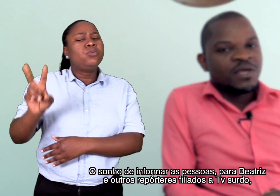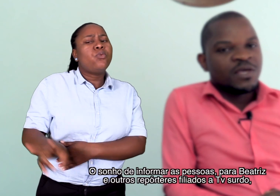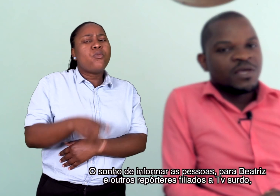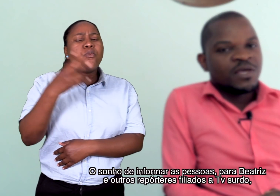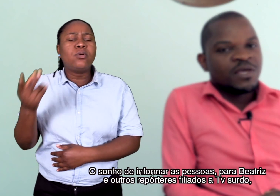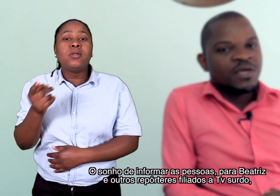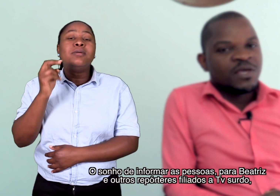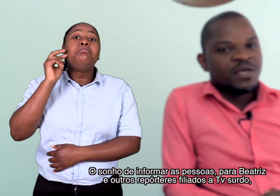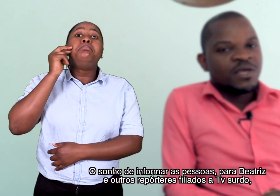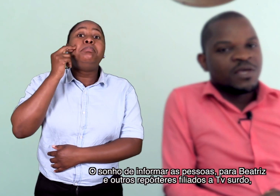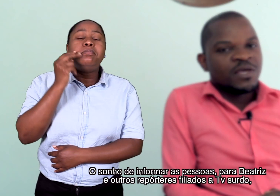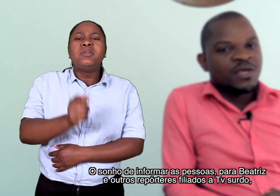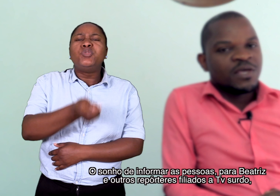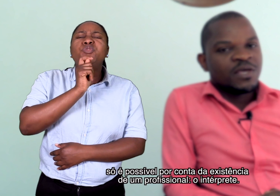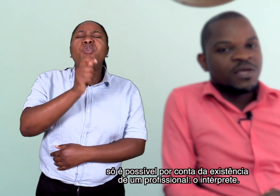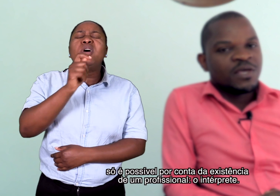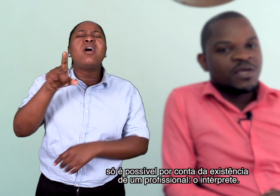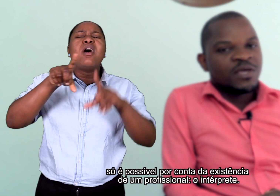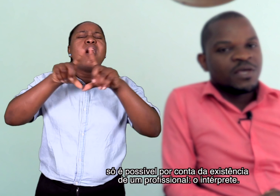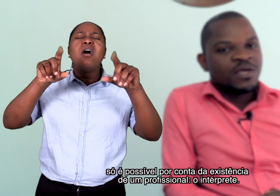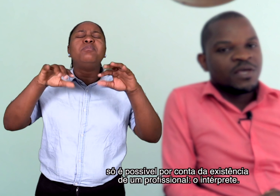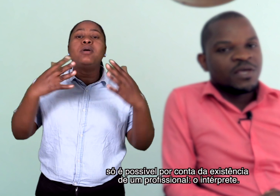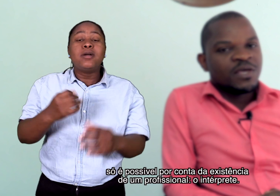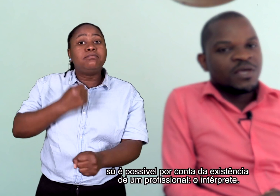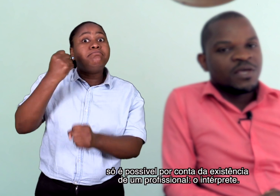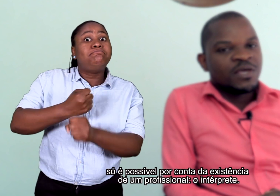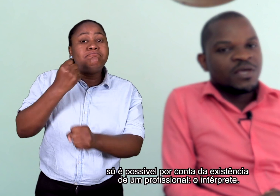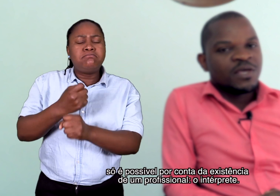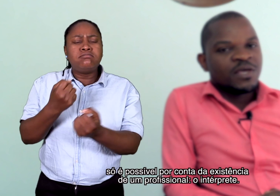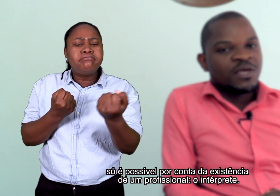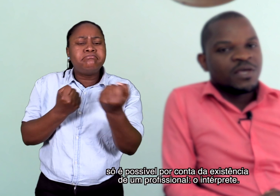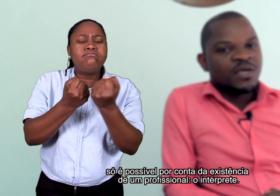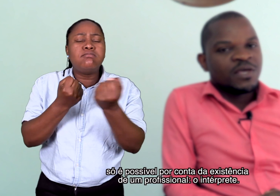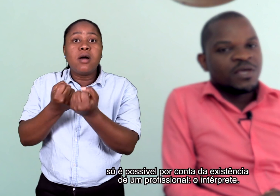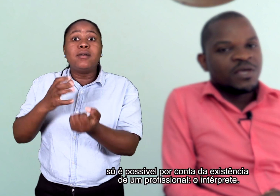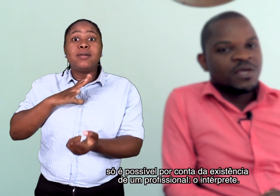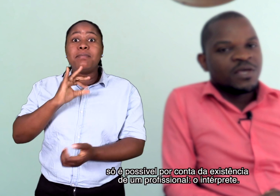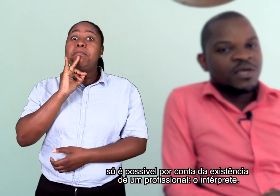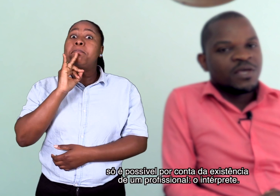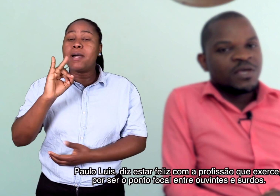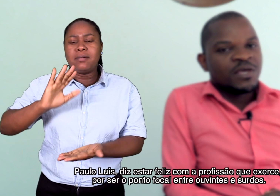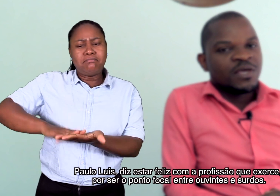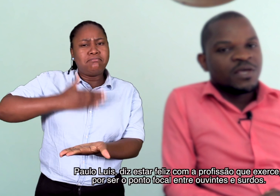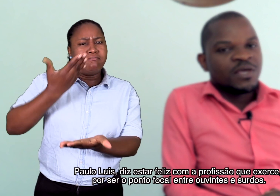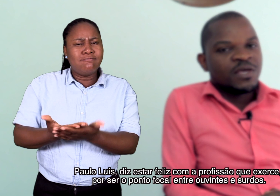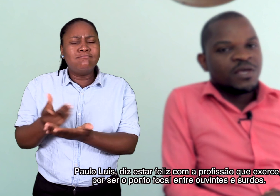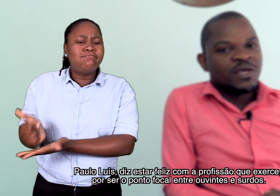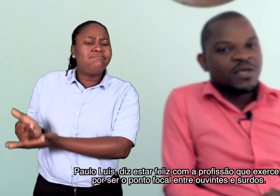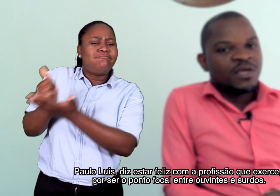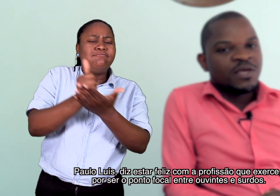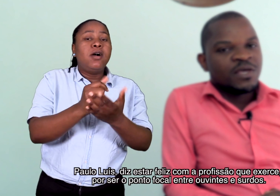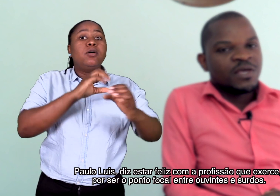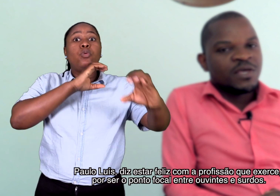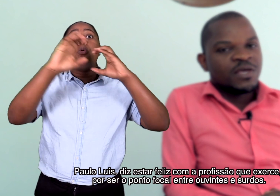outros repórteres filiados à TV Surdo só é possível por conta da existência de um profissional, o intérprete.